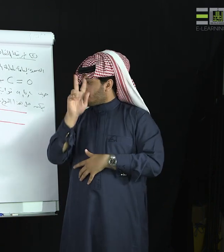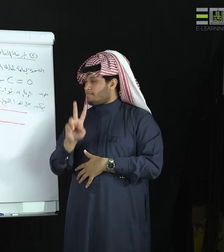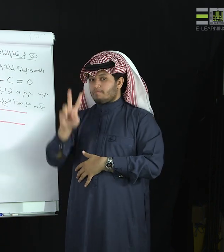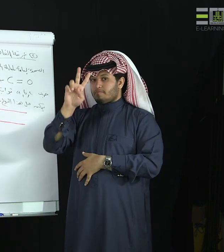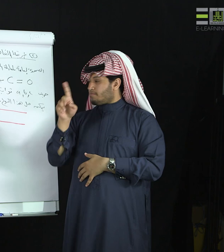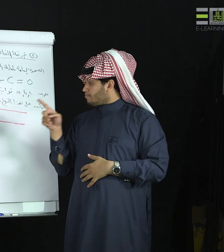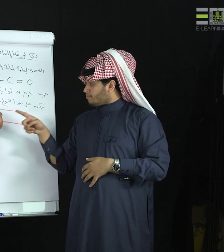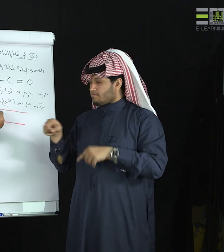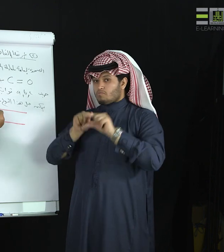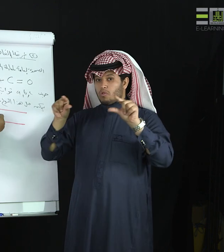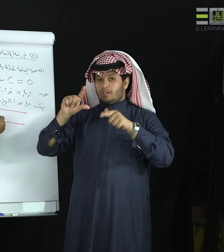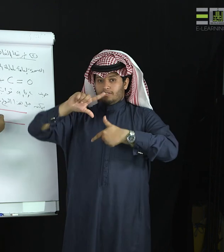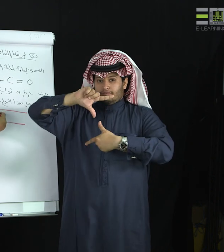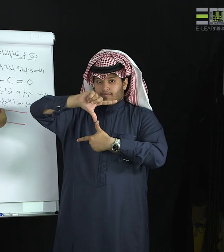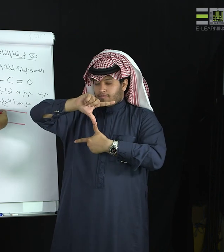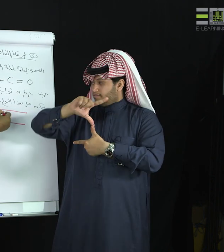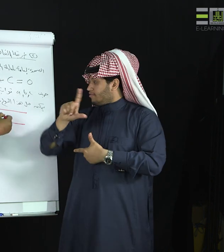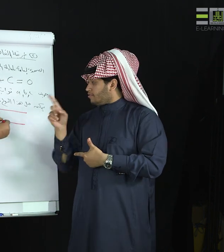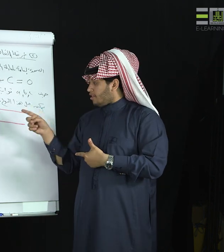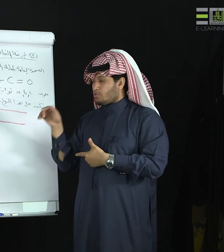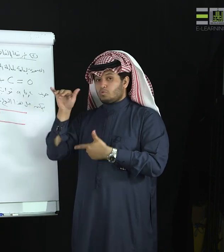B تربيع